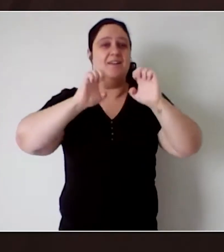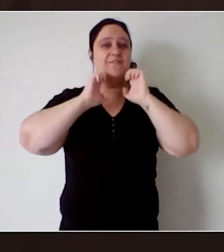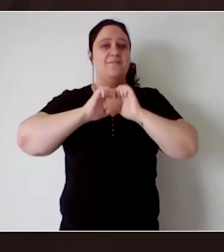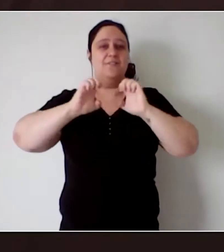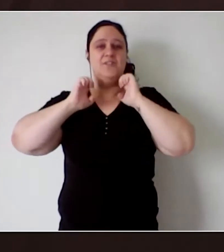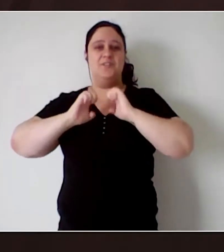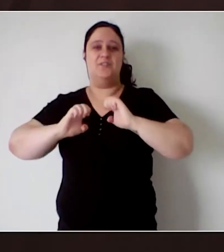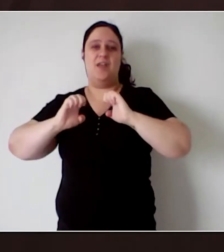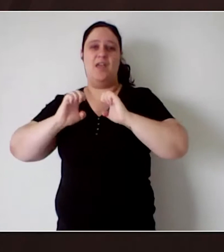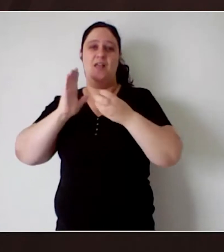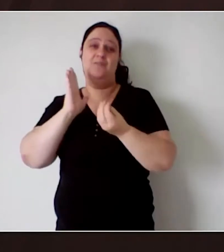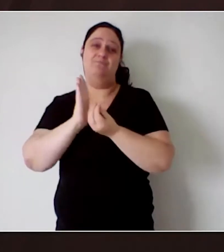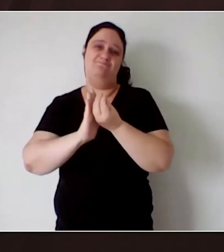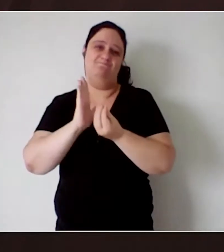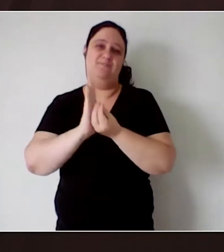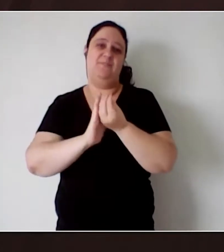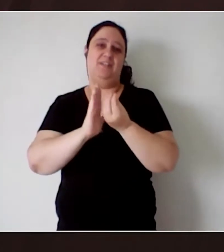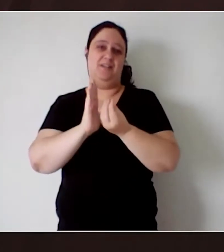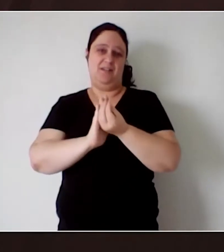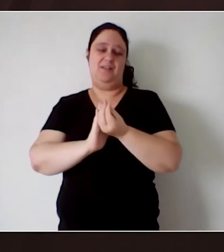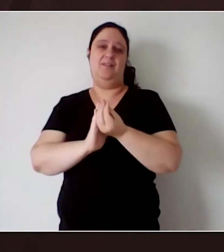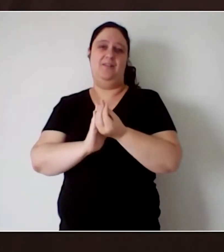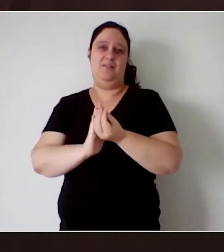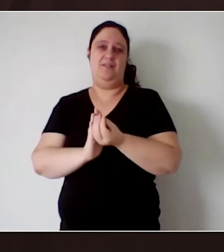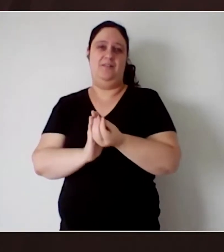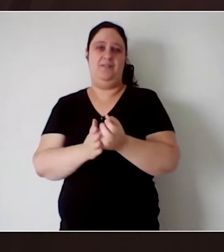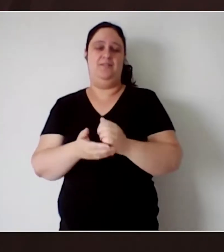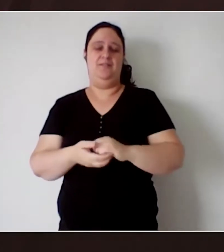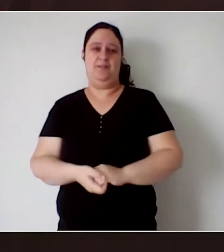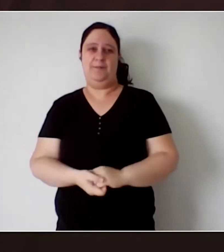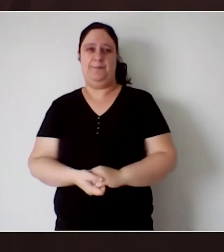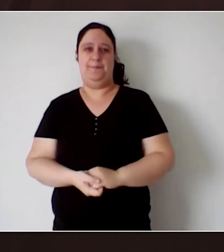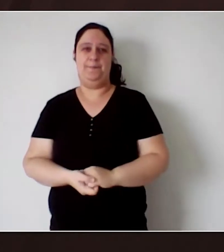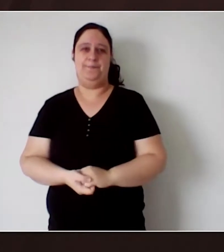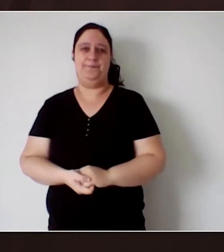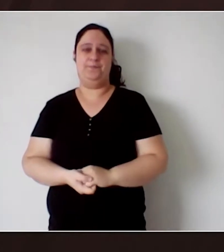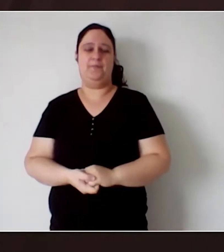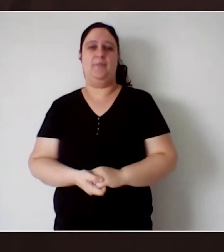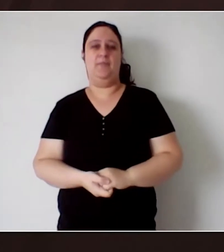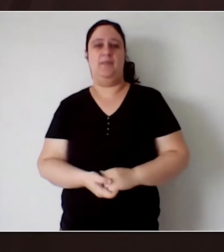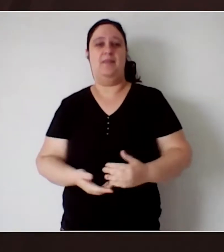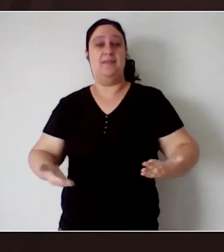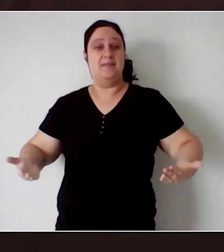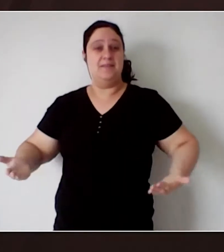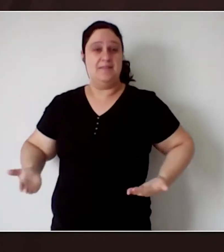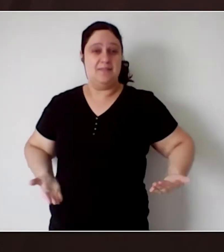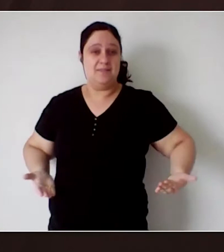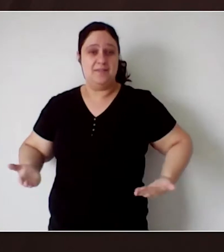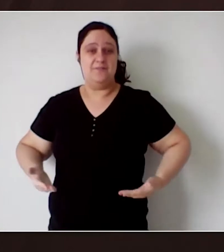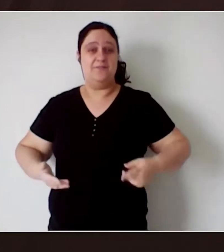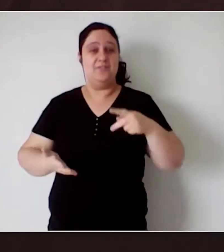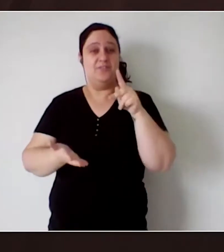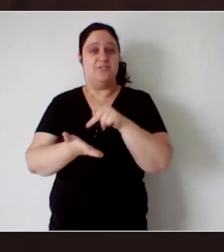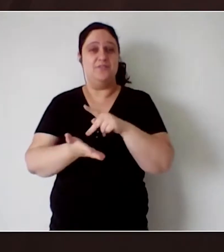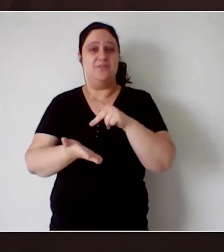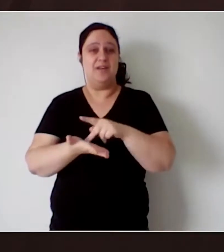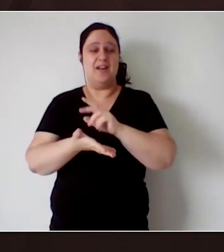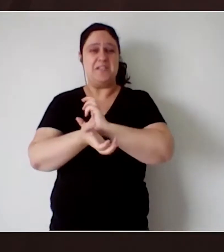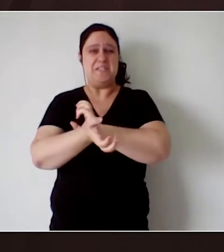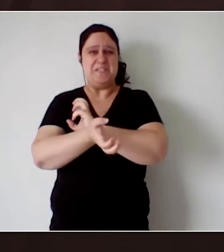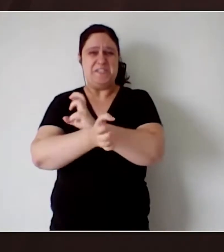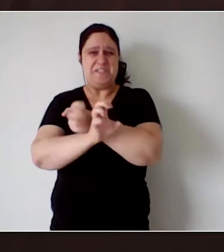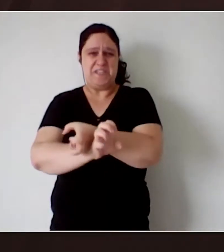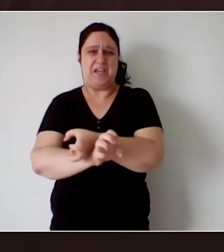preciosa para si, mas sejam servos de Deus, escravos de Cristo, para que a